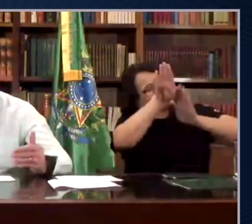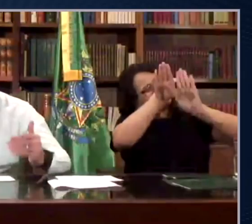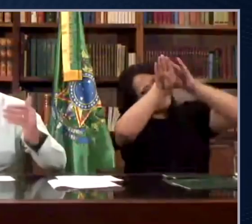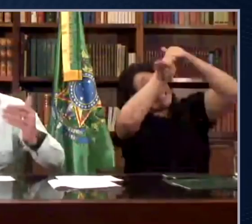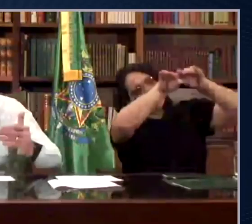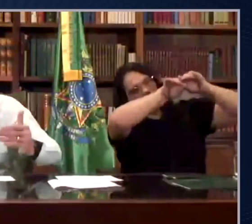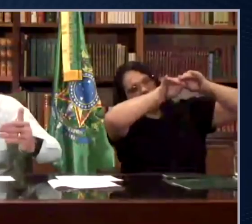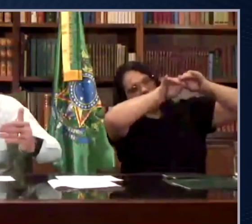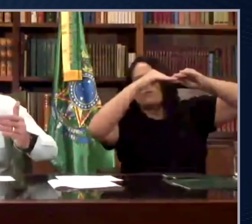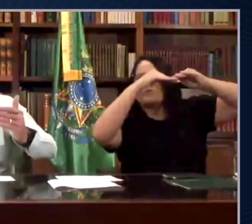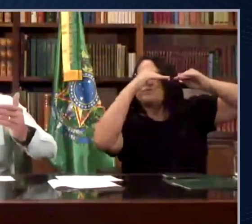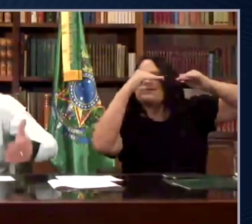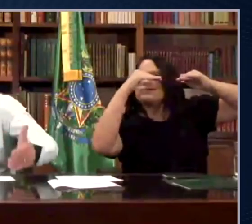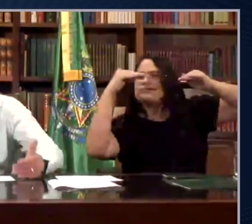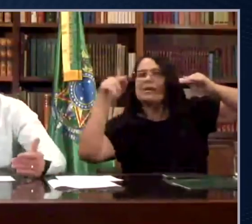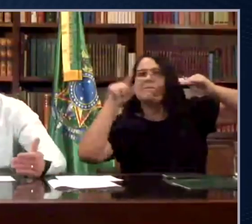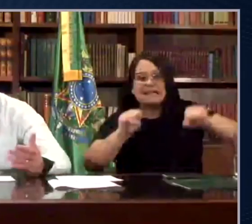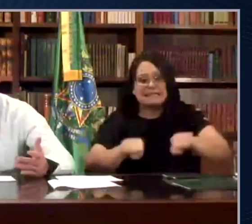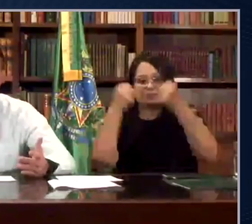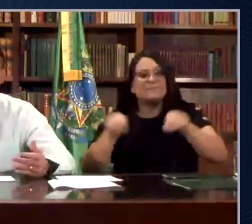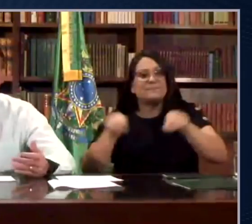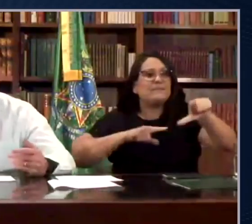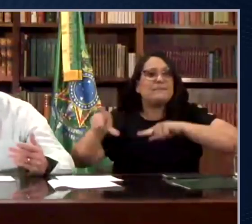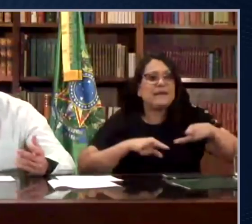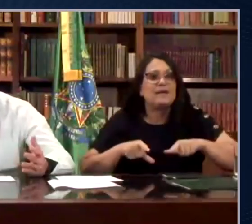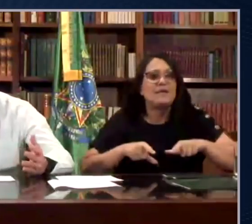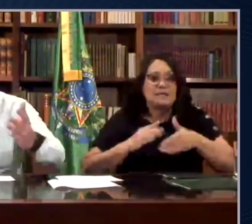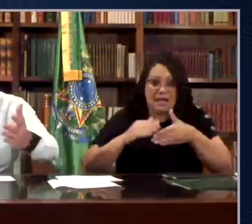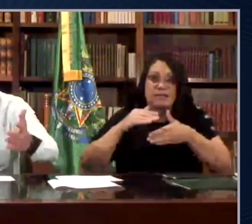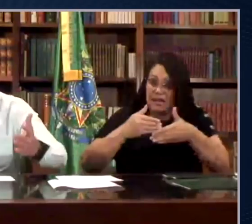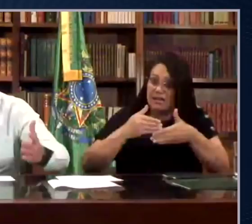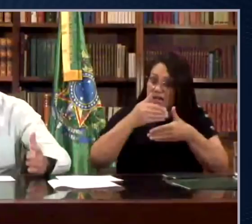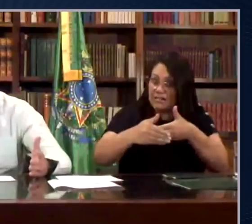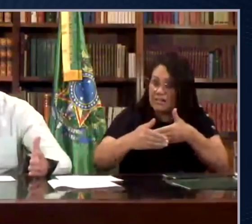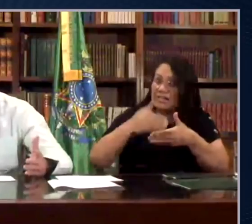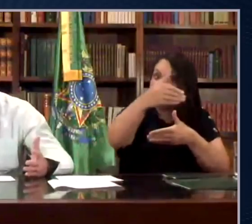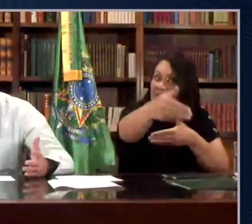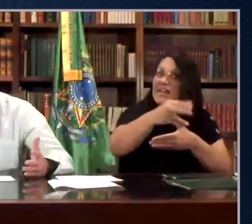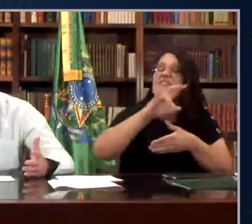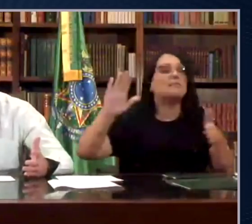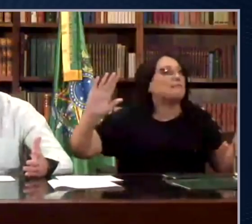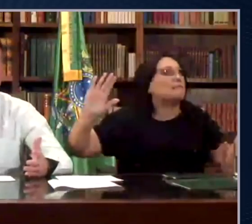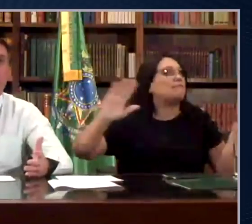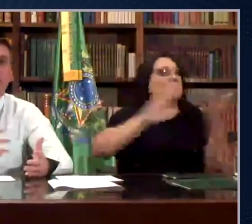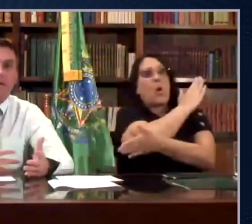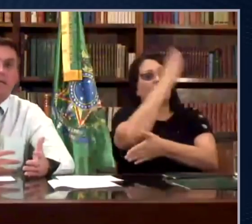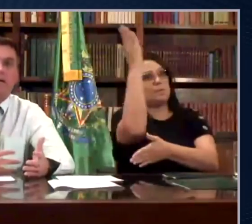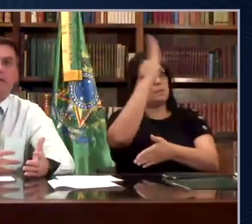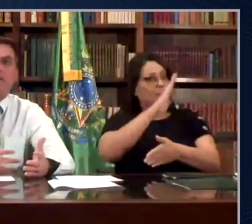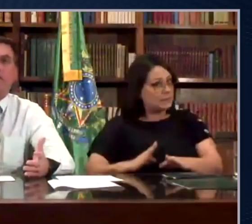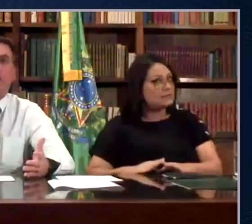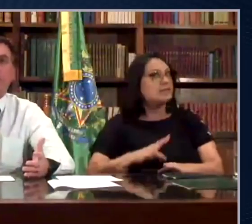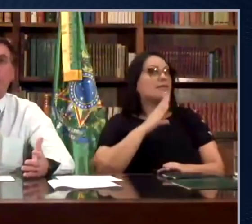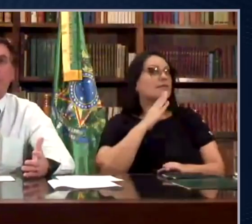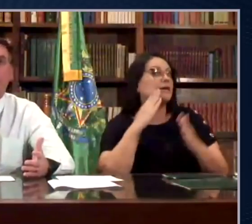todo mundo. As consequências serão a médio prazo e terríveis, devastadoras, como você disse, né? O efeito colateral